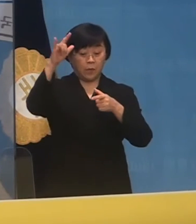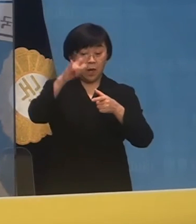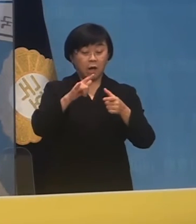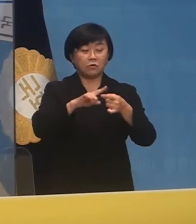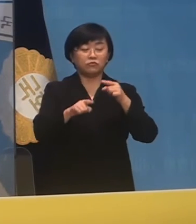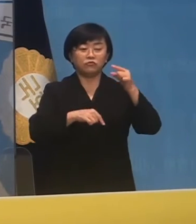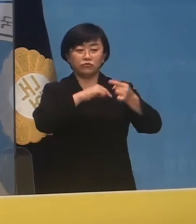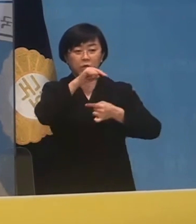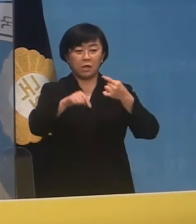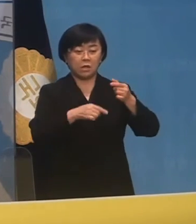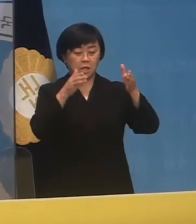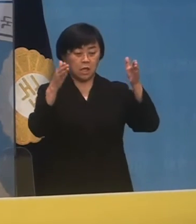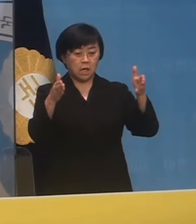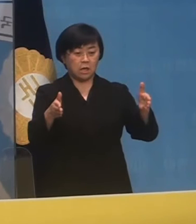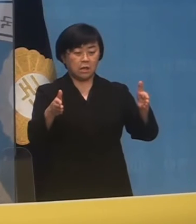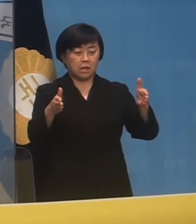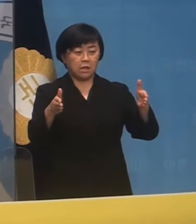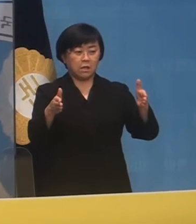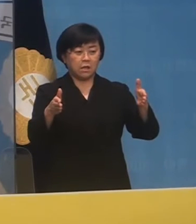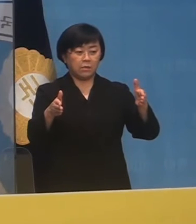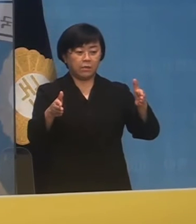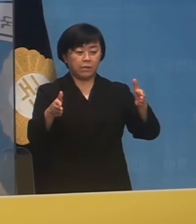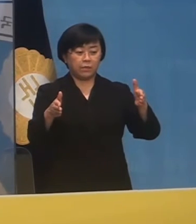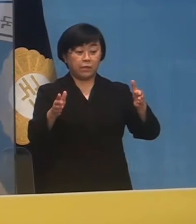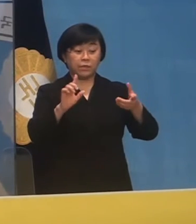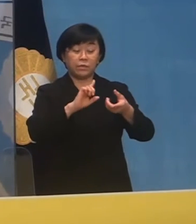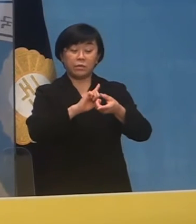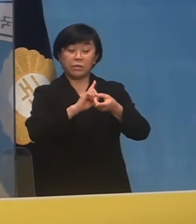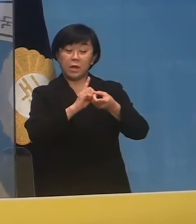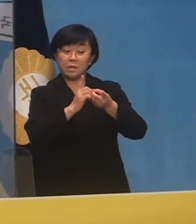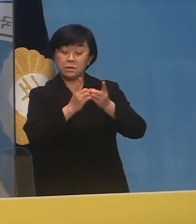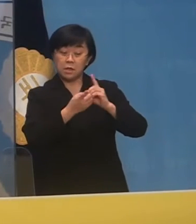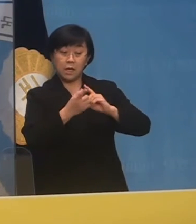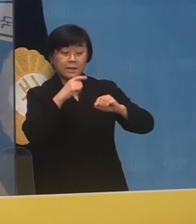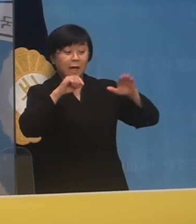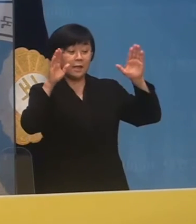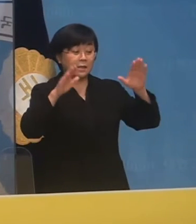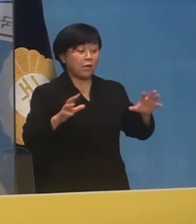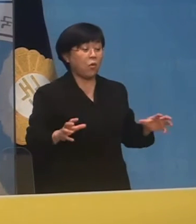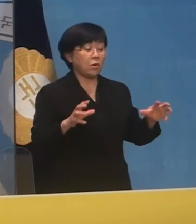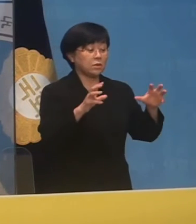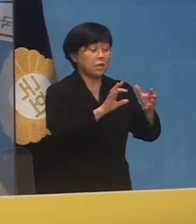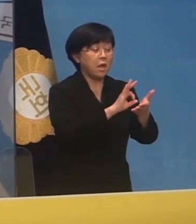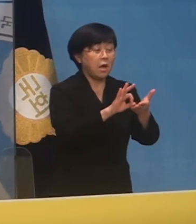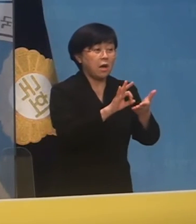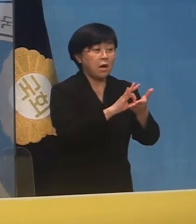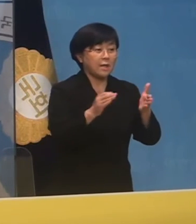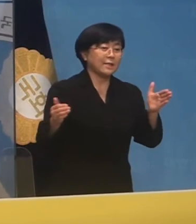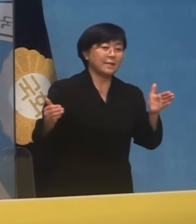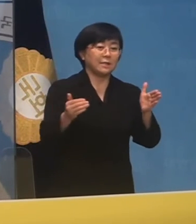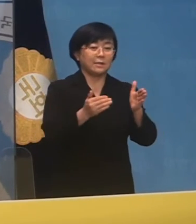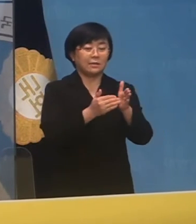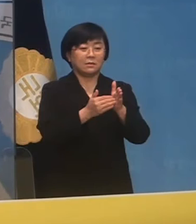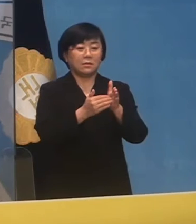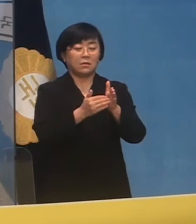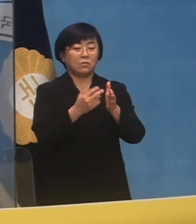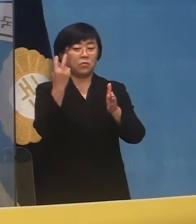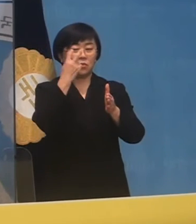기간 동안 대체 서식지로 활용대로 사용 만료 시까지